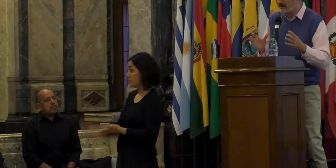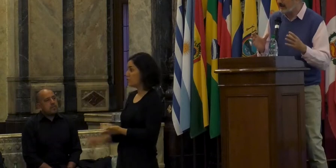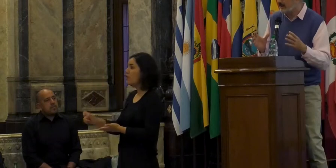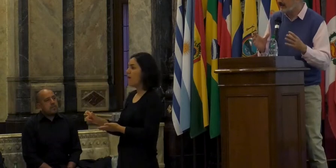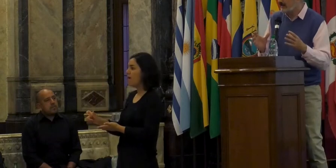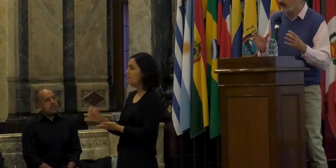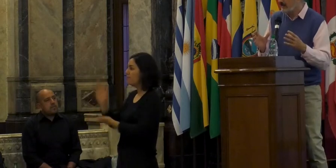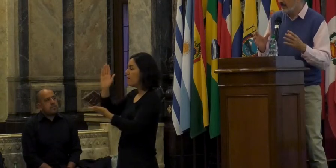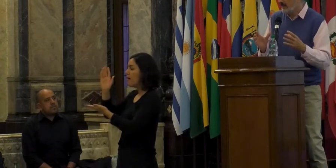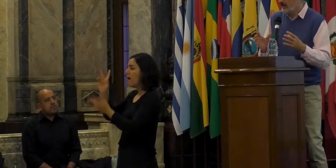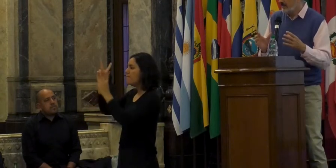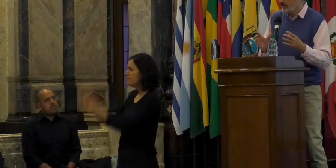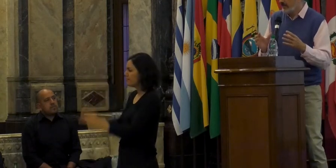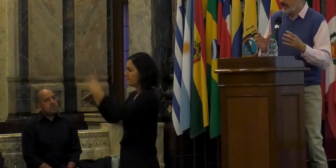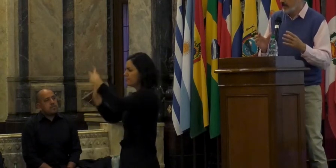fuera una tarta.